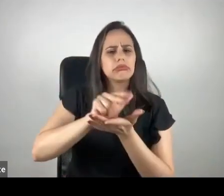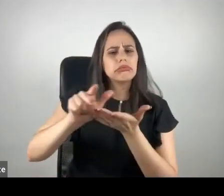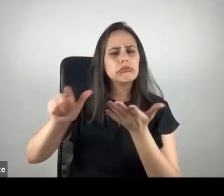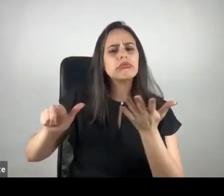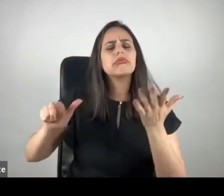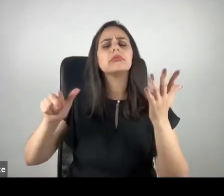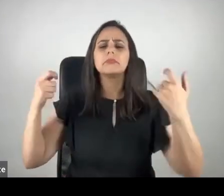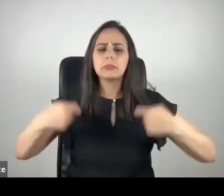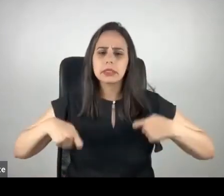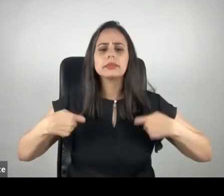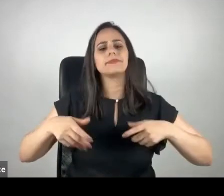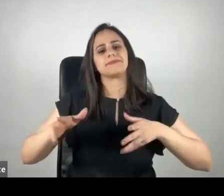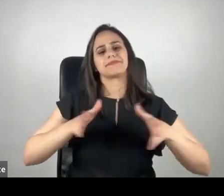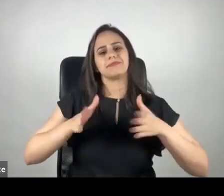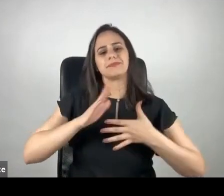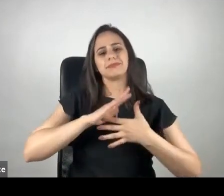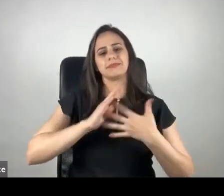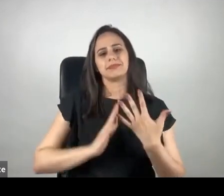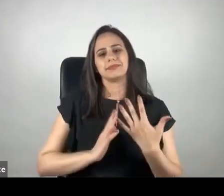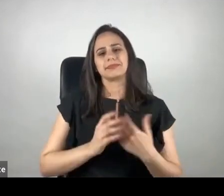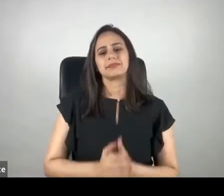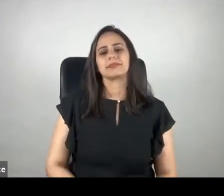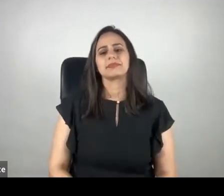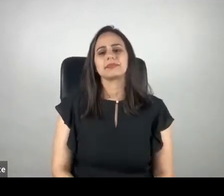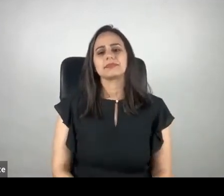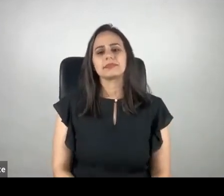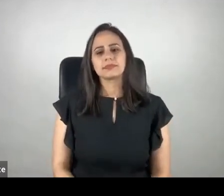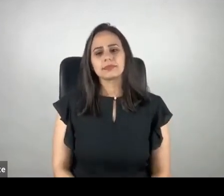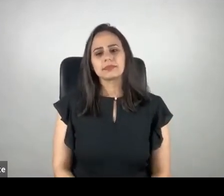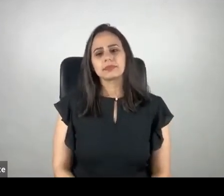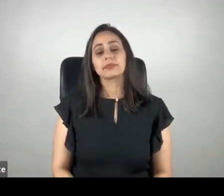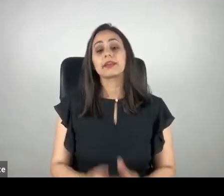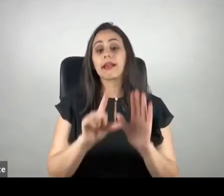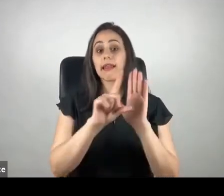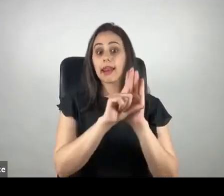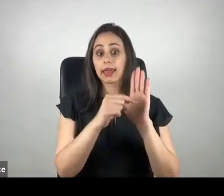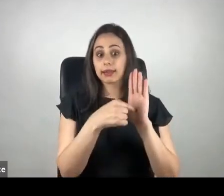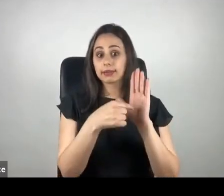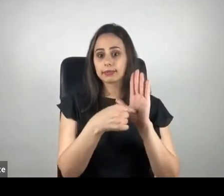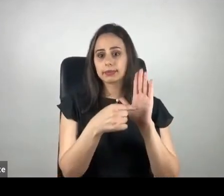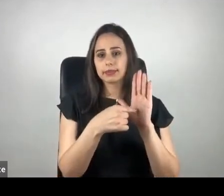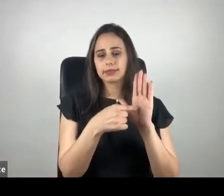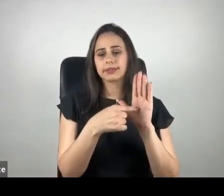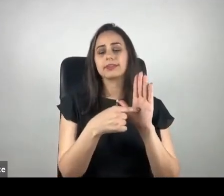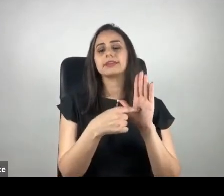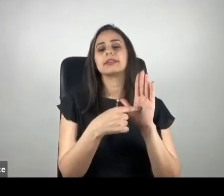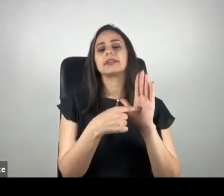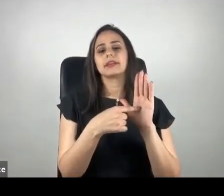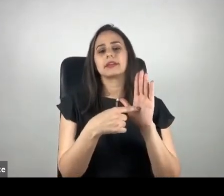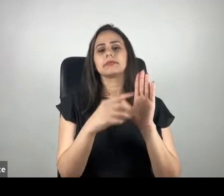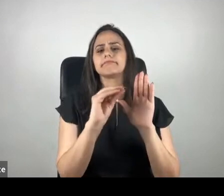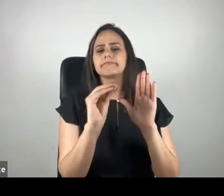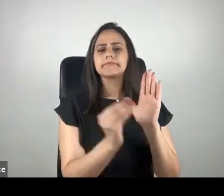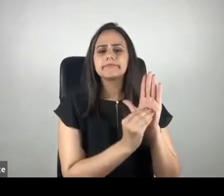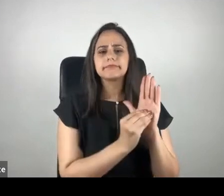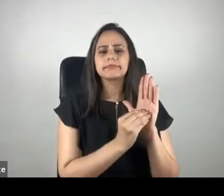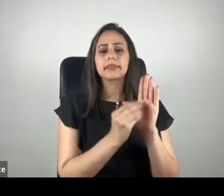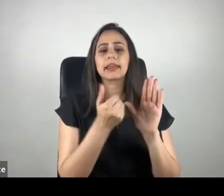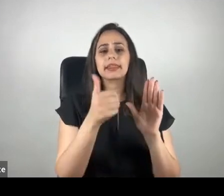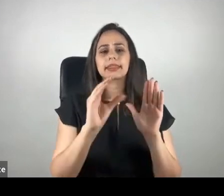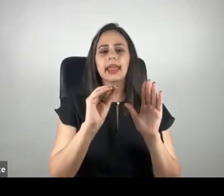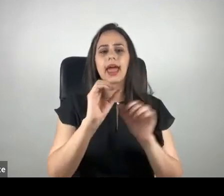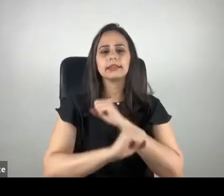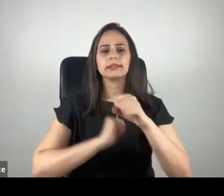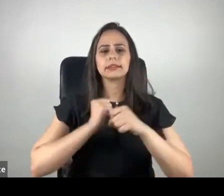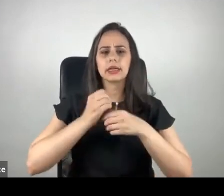ter acessibilidade em Libras. Essa lei deu 10 anos para a sociedade se